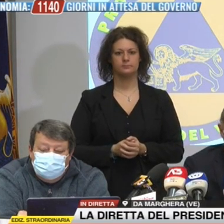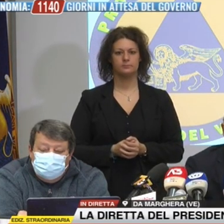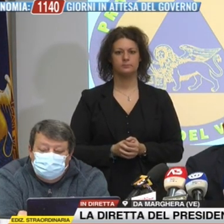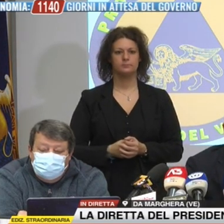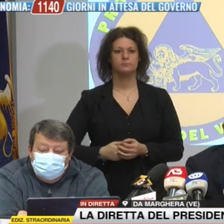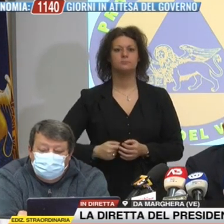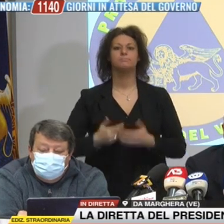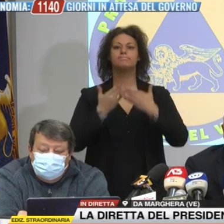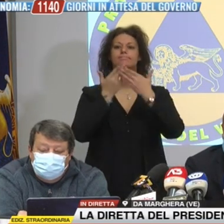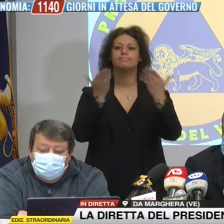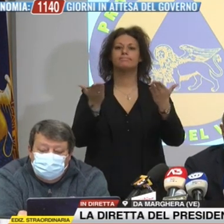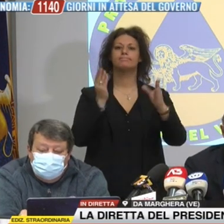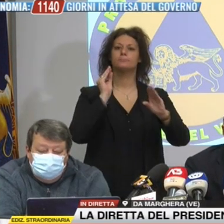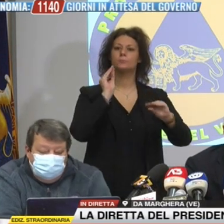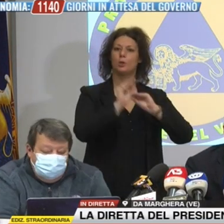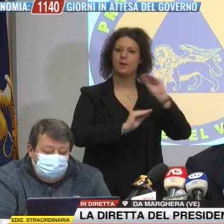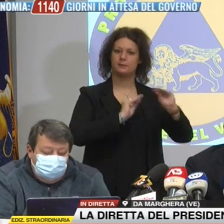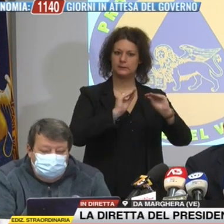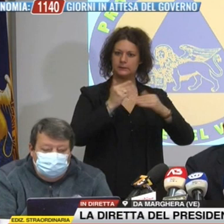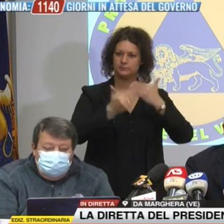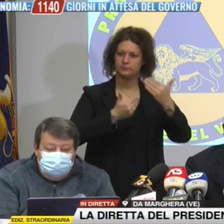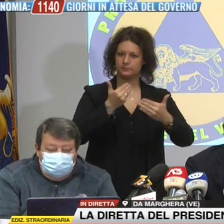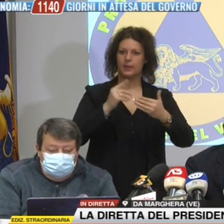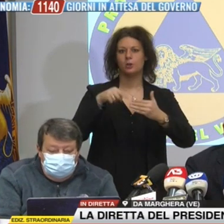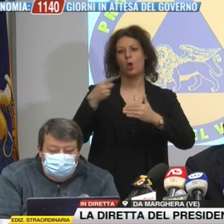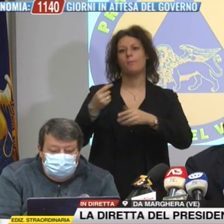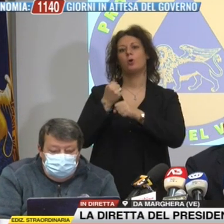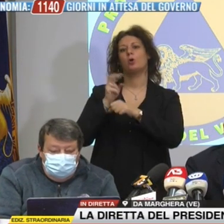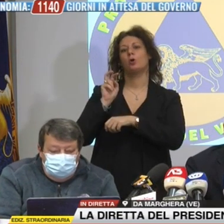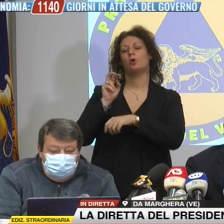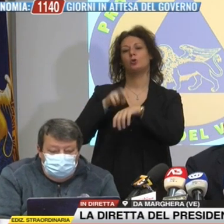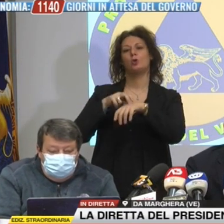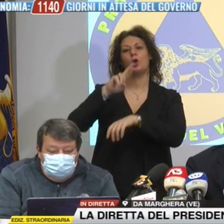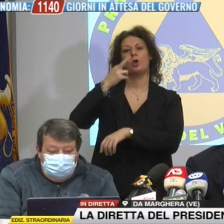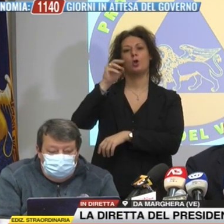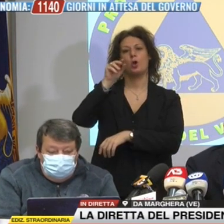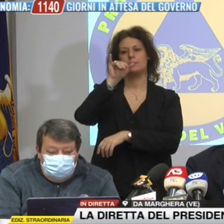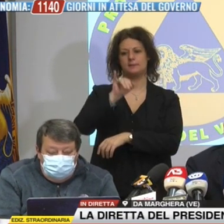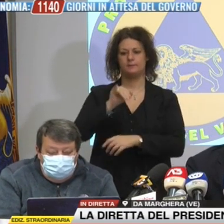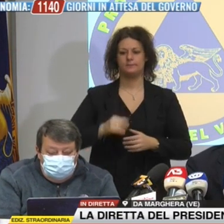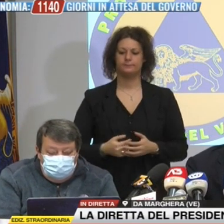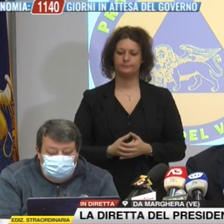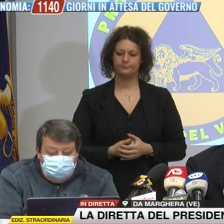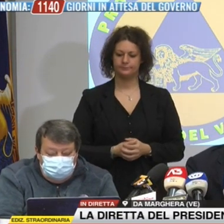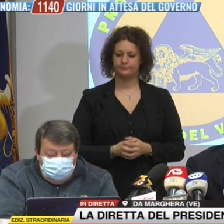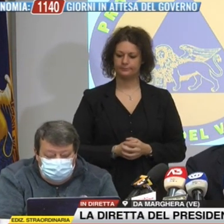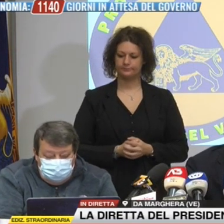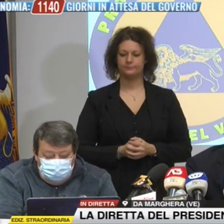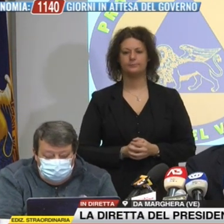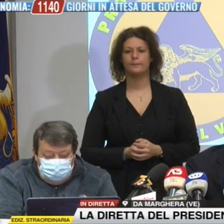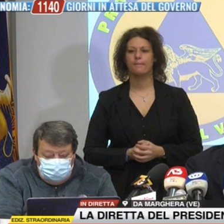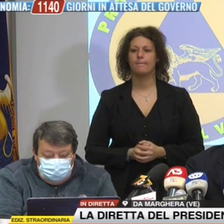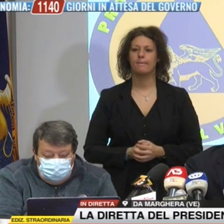Allora, andiamo con le domande, poi dottor Rosi e dopo Nicoluzzi, Fois e l'assessore Bottacini alla